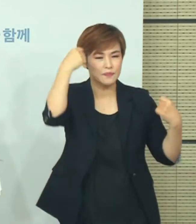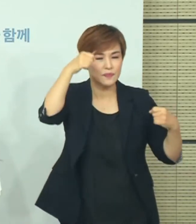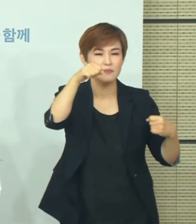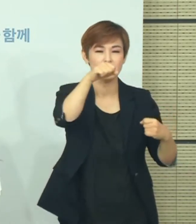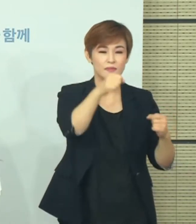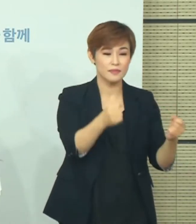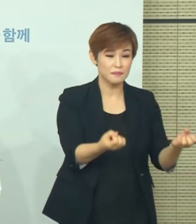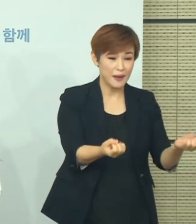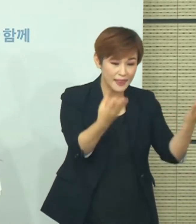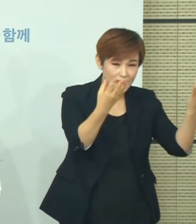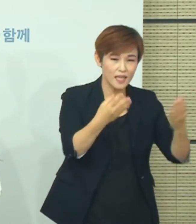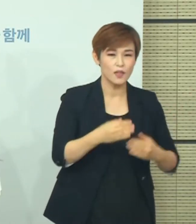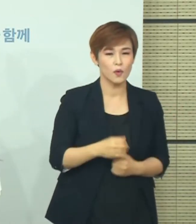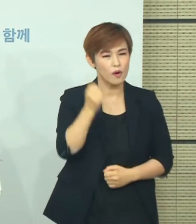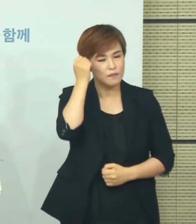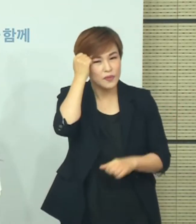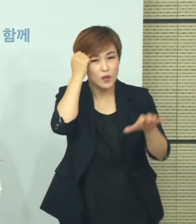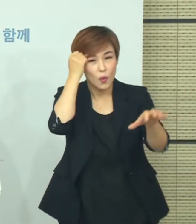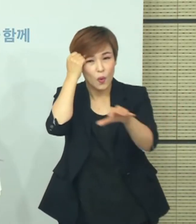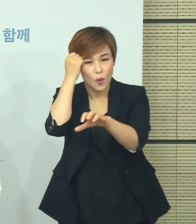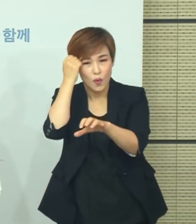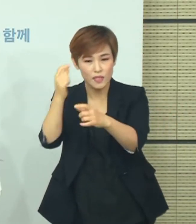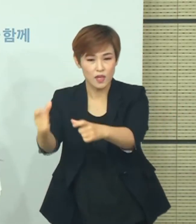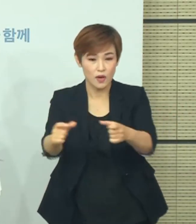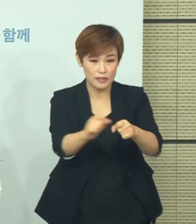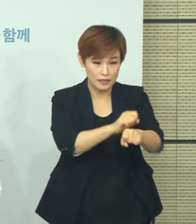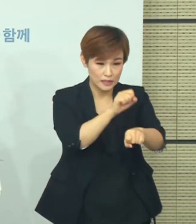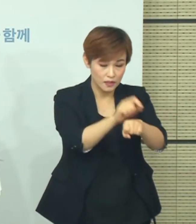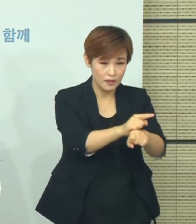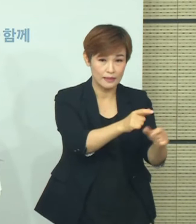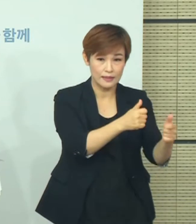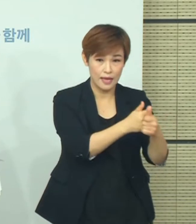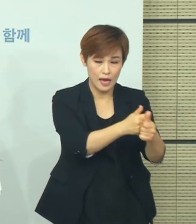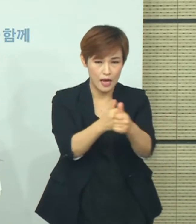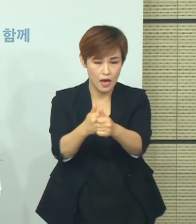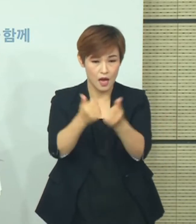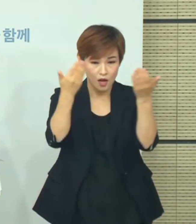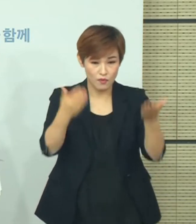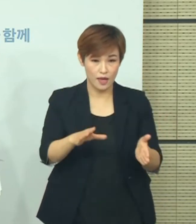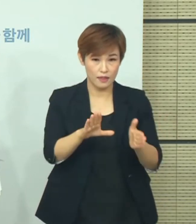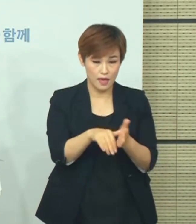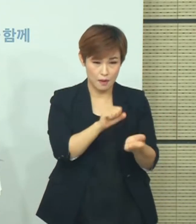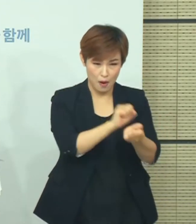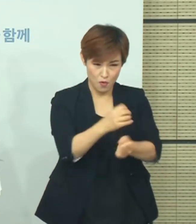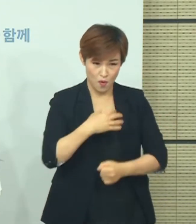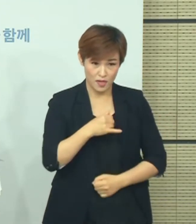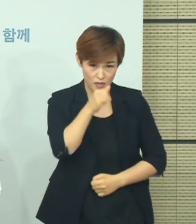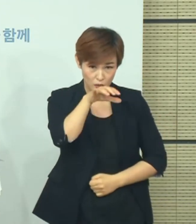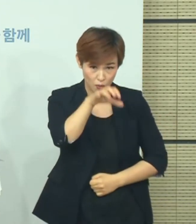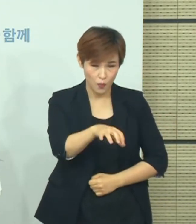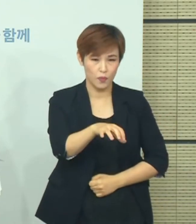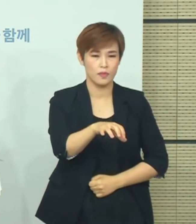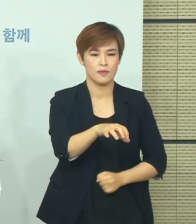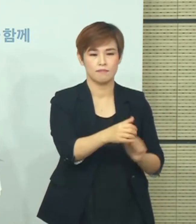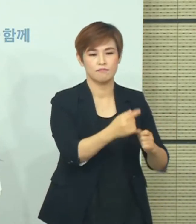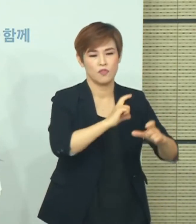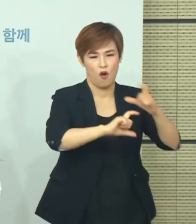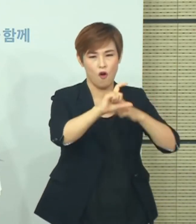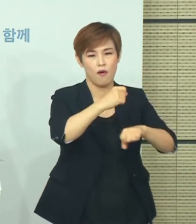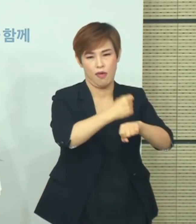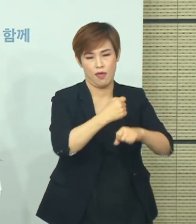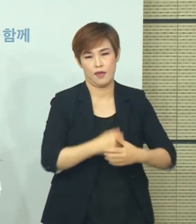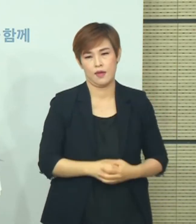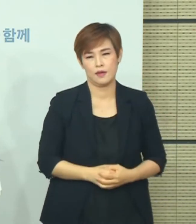등 지역 특성에 따라 휴가철 감염 위험도가 높은 시설을 추가할 수 있습니다. 이들